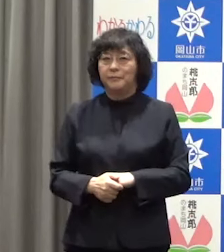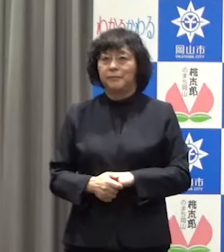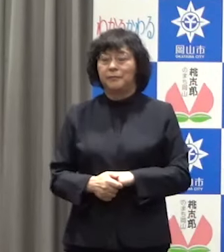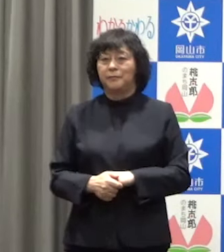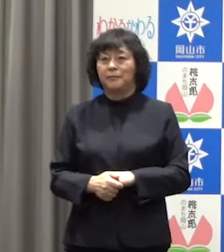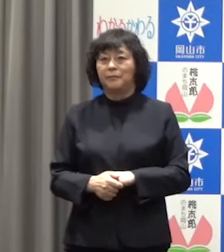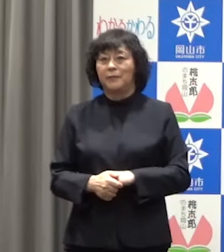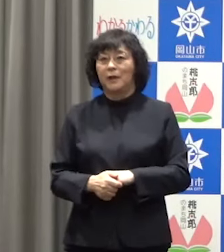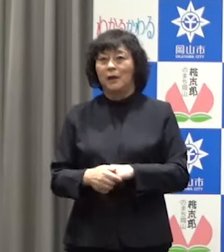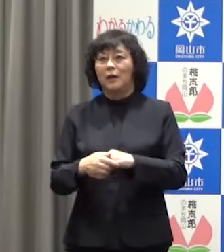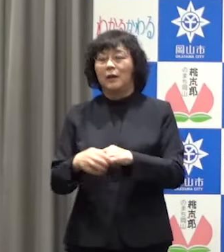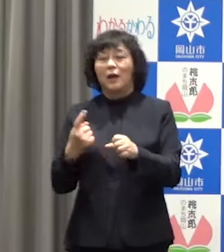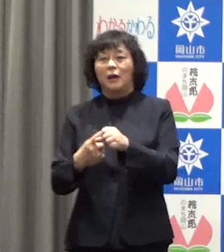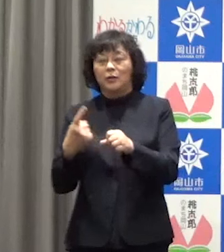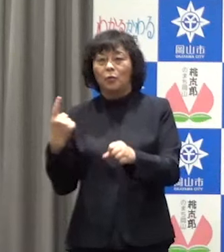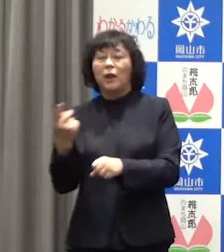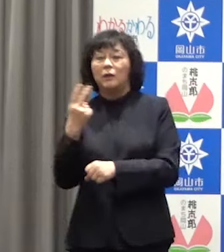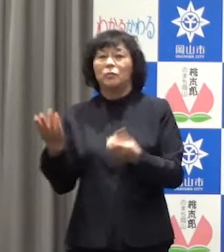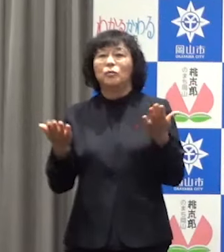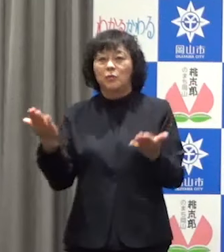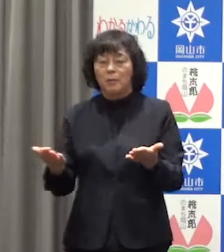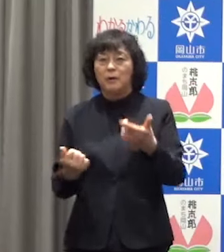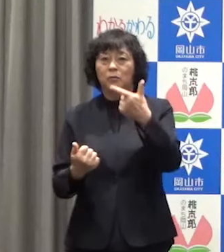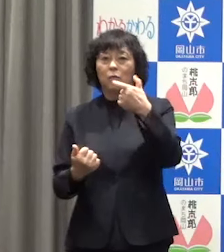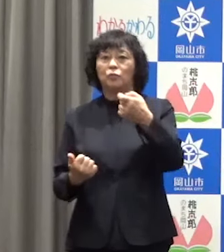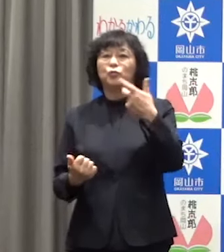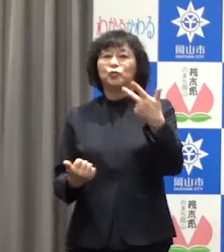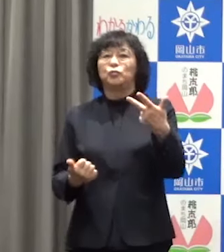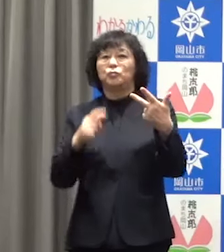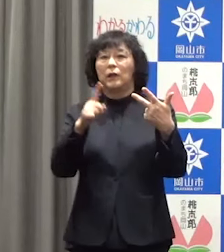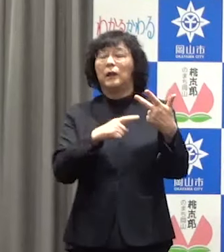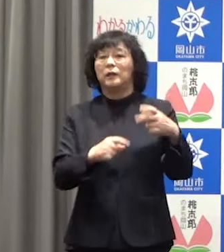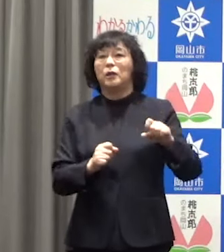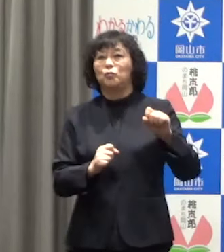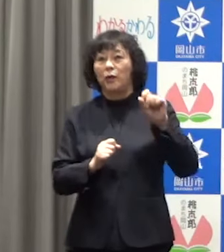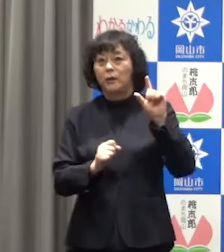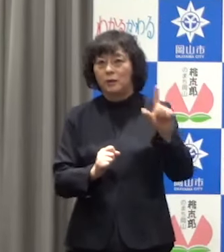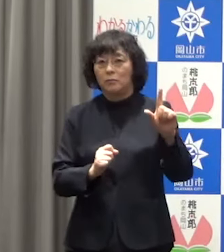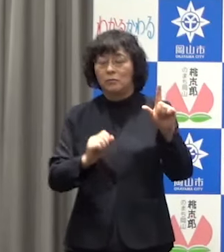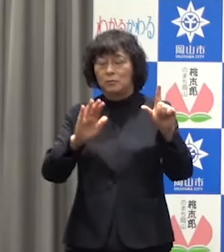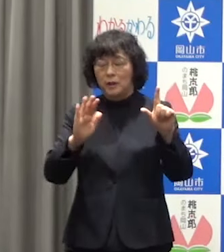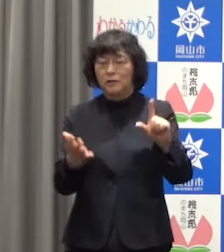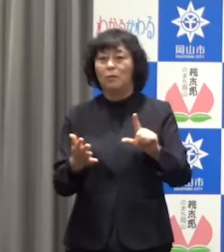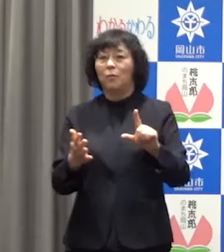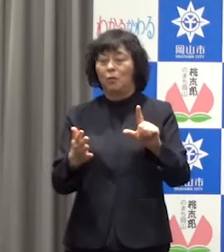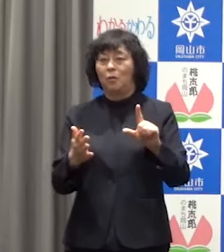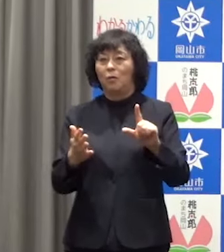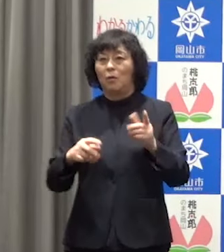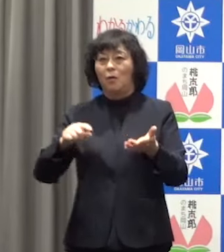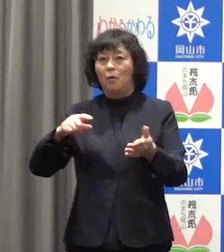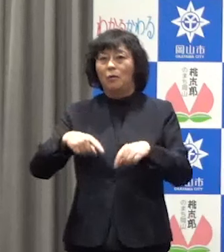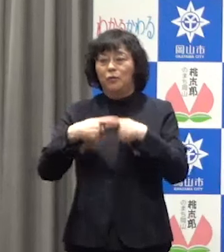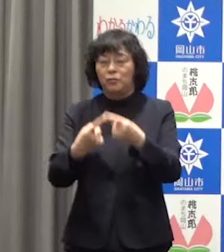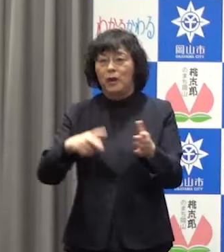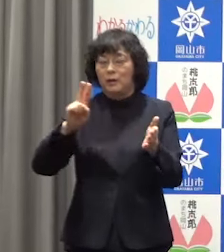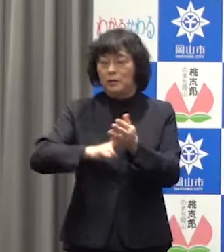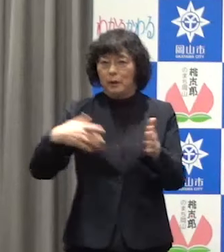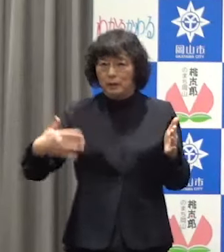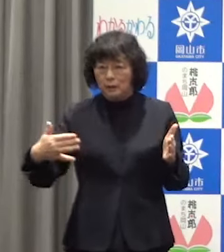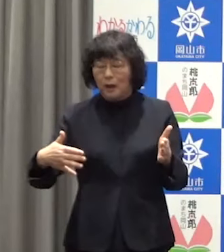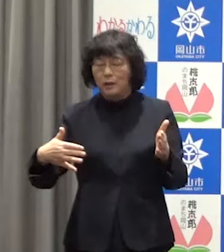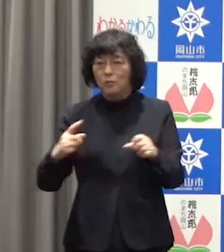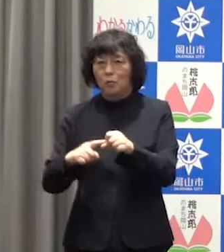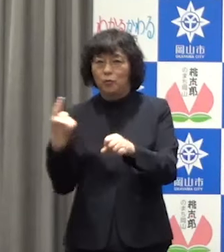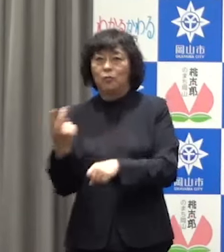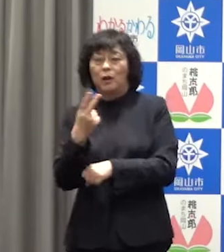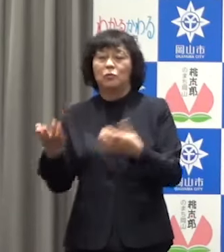年比67人増であります。入園が決まらなかった児童の内訳を令和5年度と比較すると